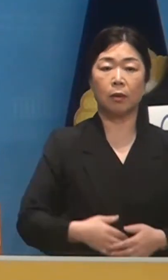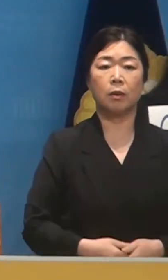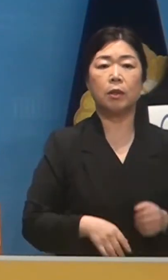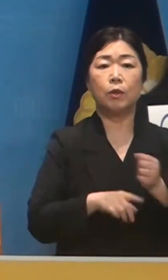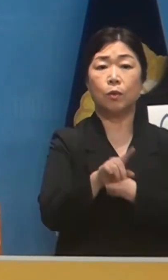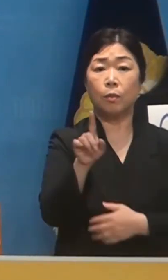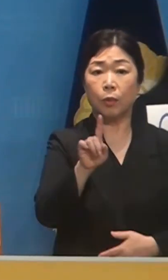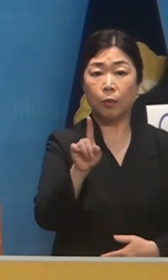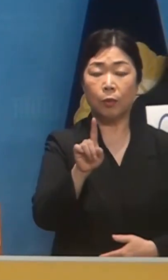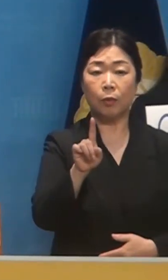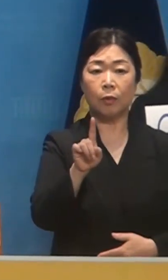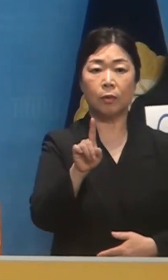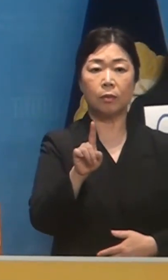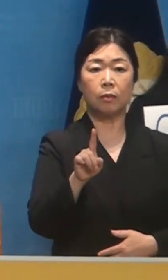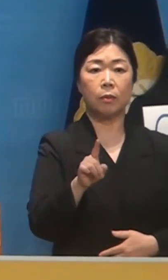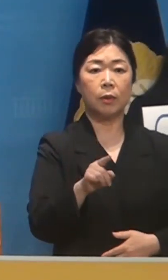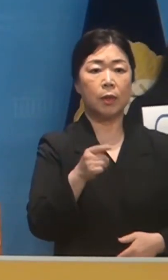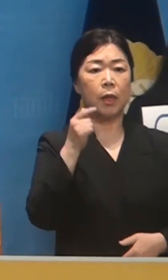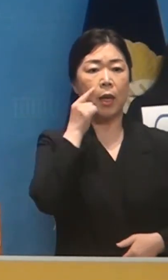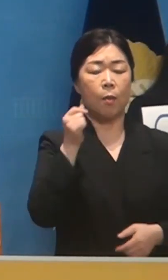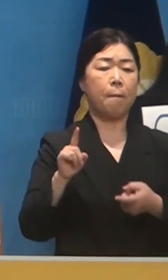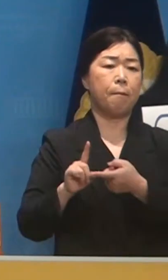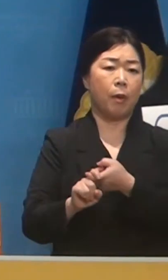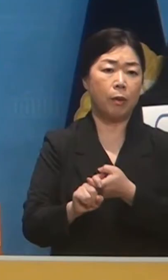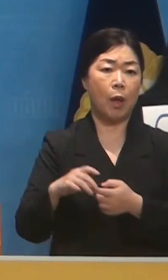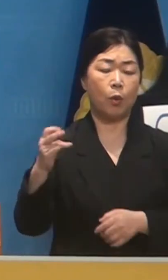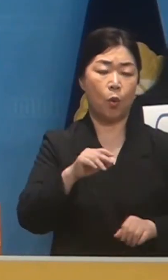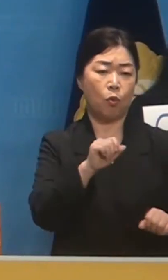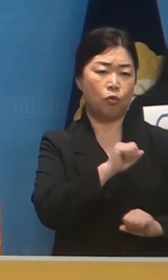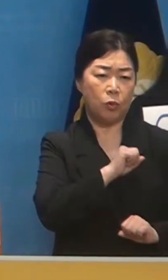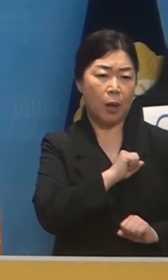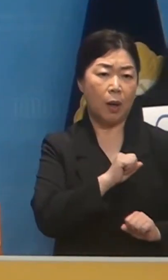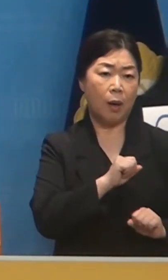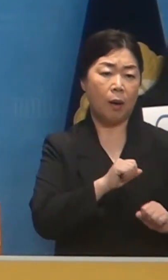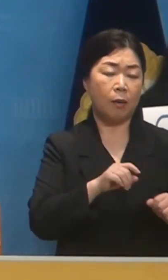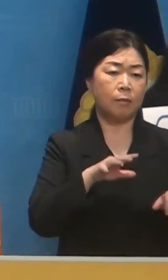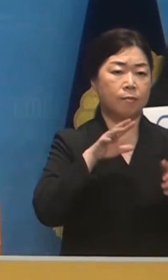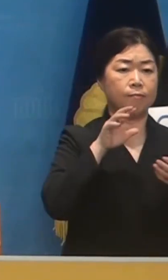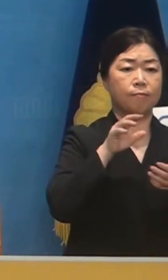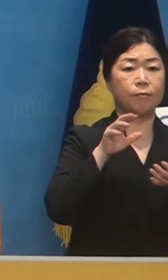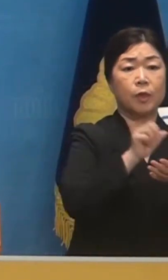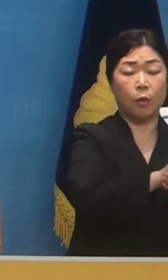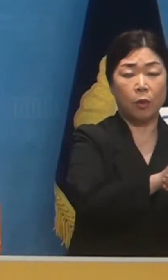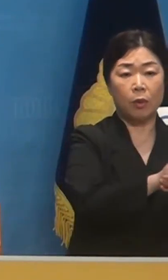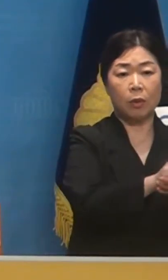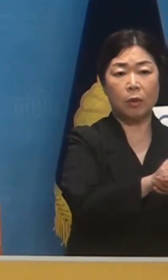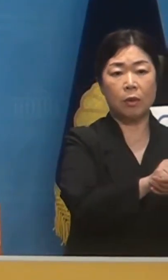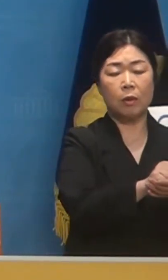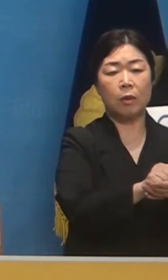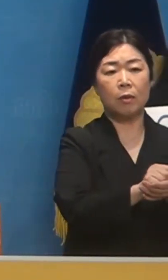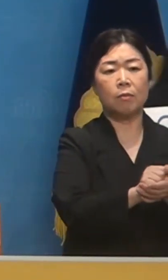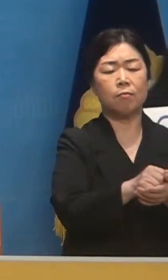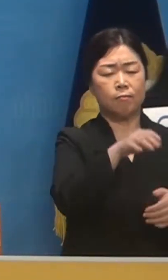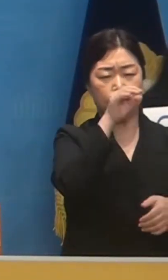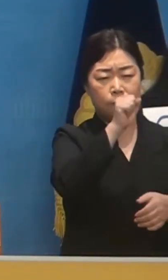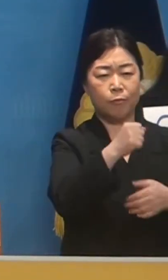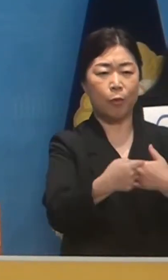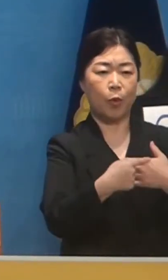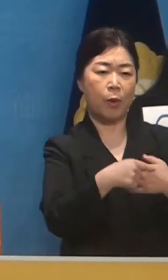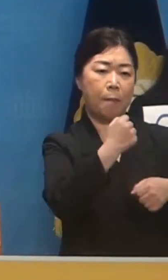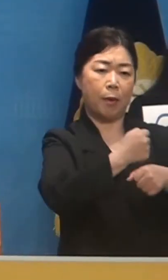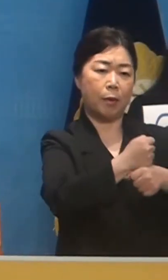명분은 7.1 군사 장기 집권을 이렇게 미화했다는